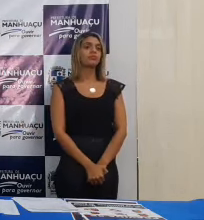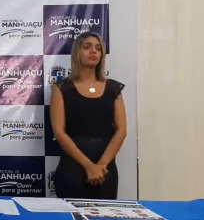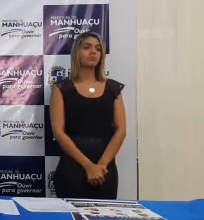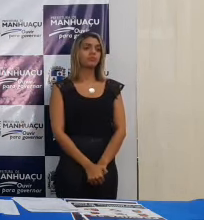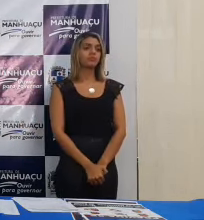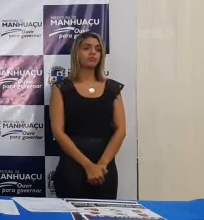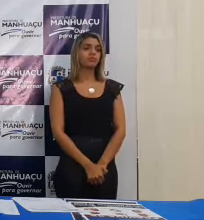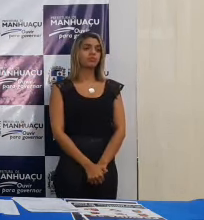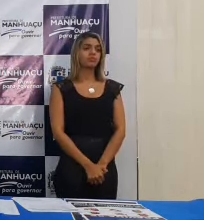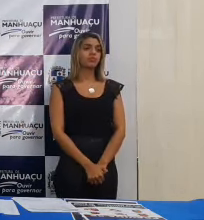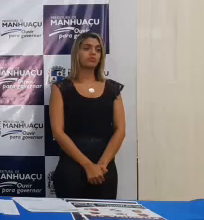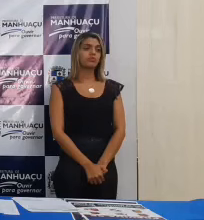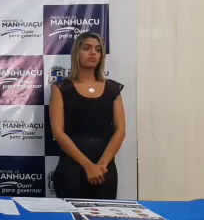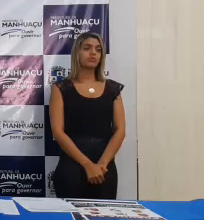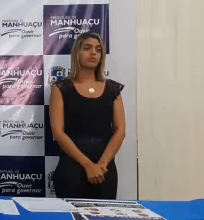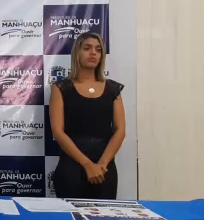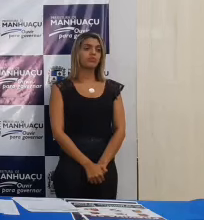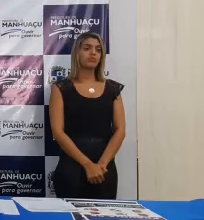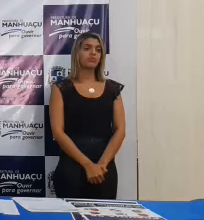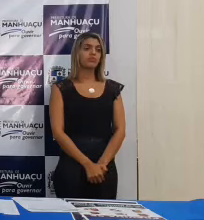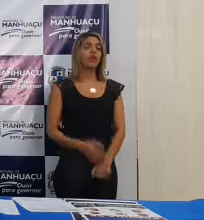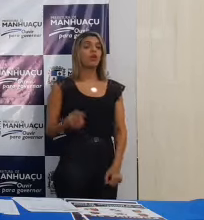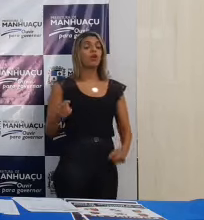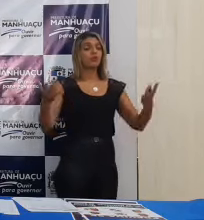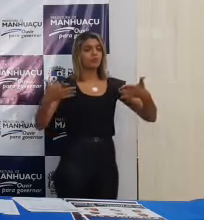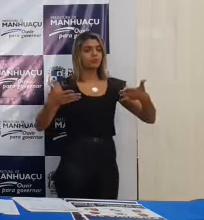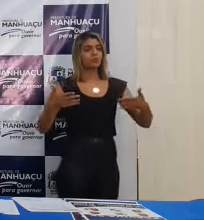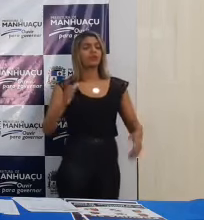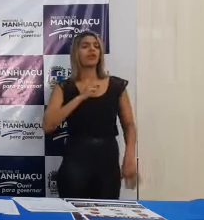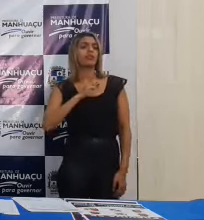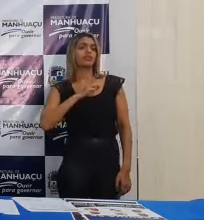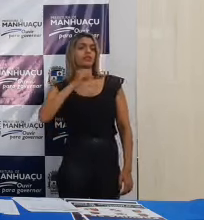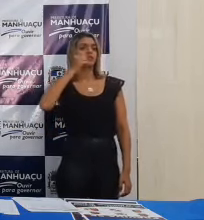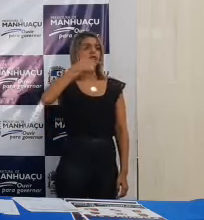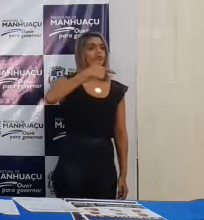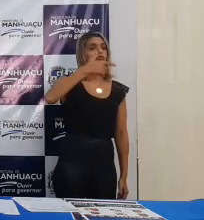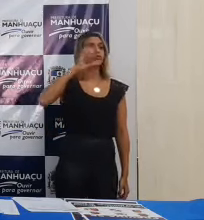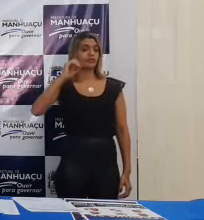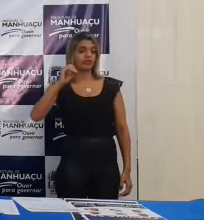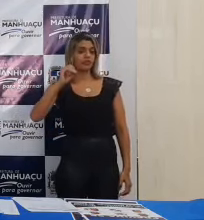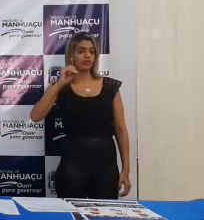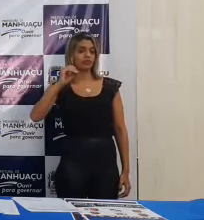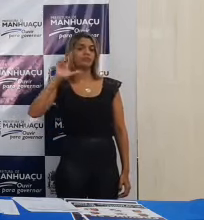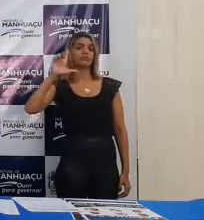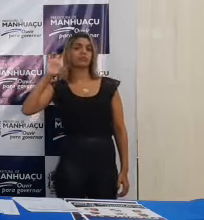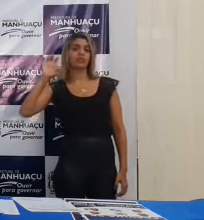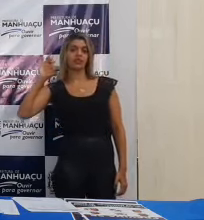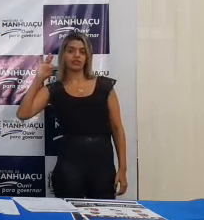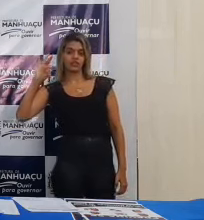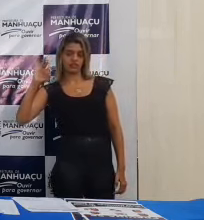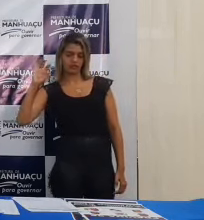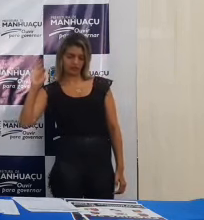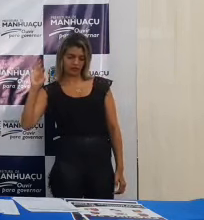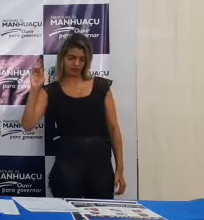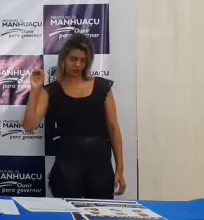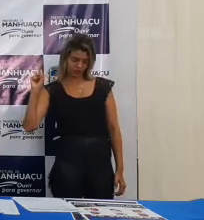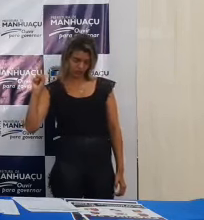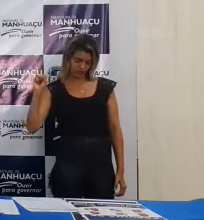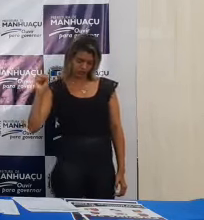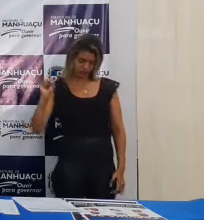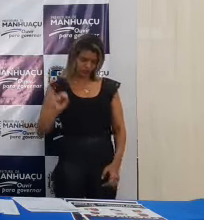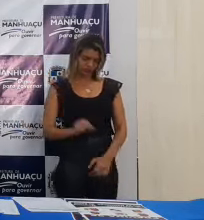10 leitos. Hoje nós estamos com 20 leitos, dos quais 18 estão ocupados com UTI. E aí eu te